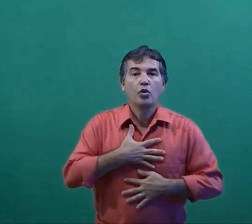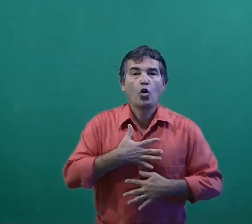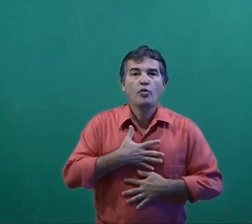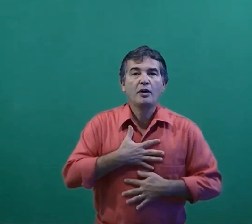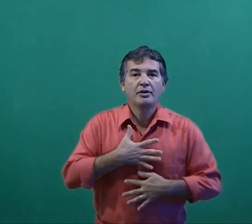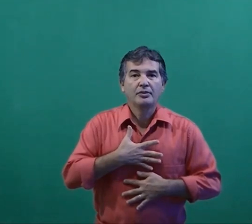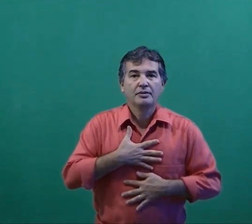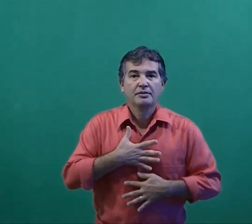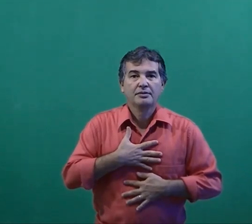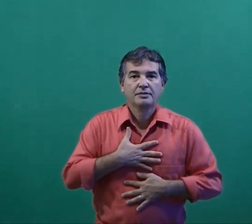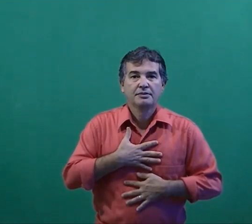Corpo humano.